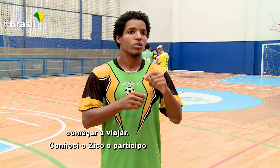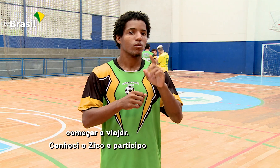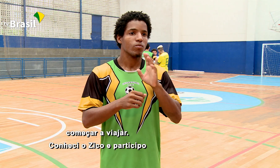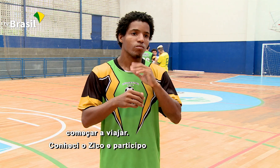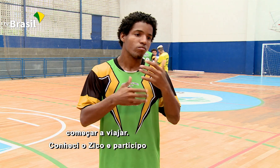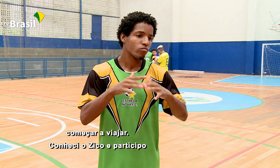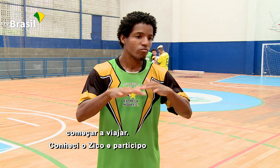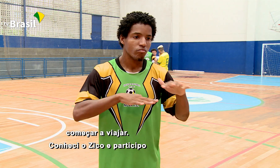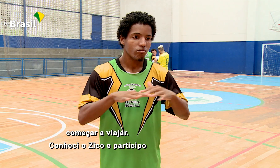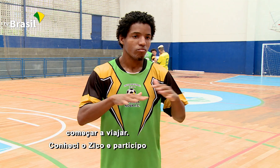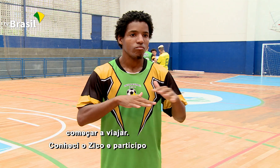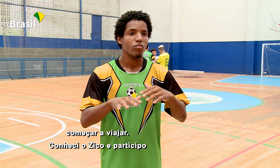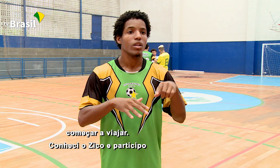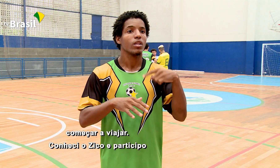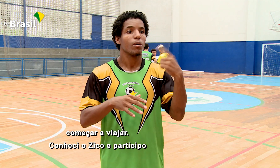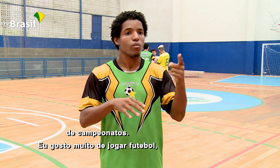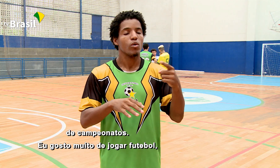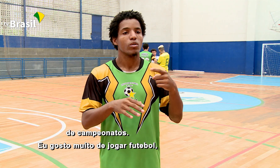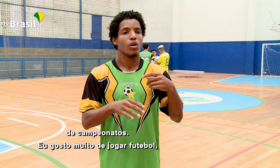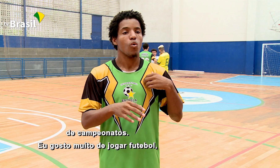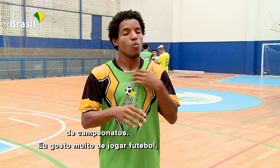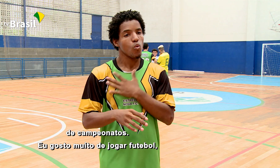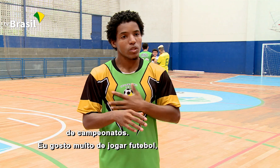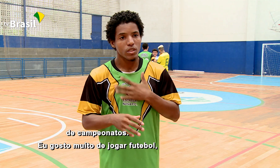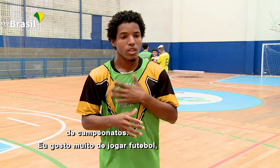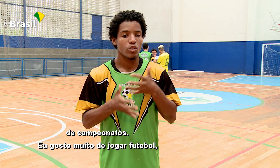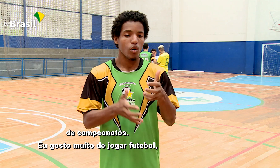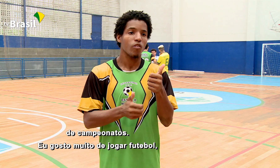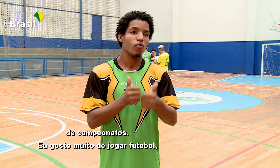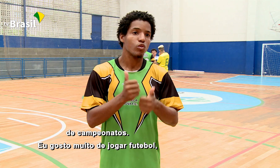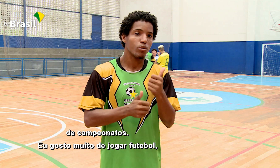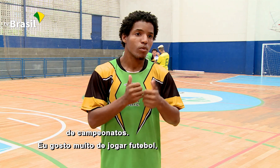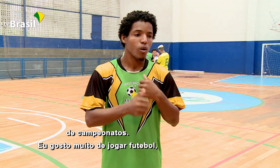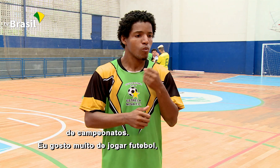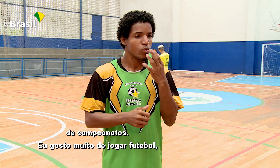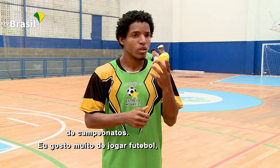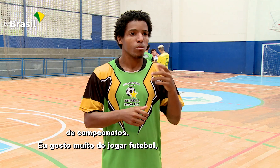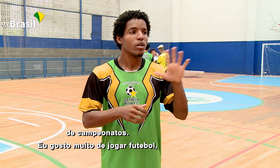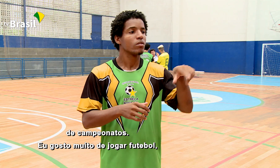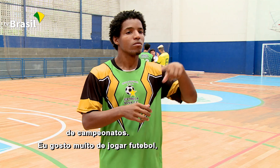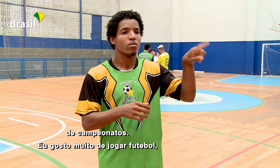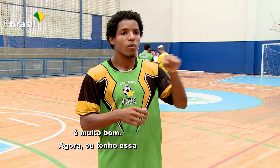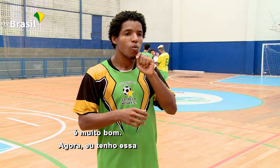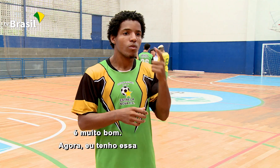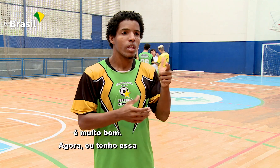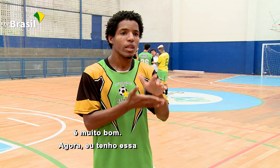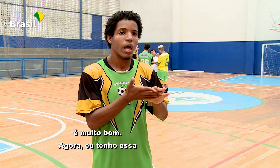Zico e participo de campeonatos. Eu gosto muito de jogar futebol, é muito bom.